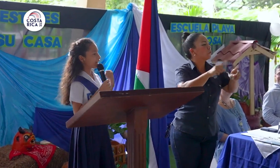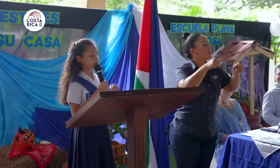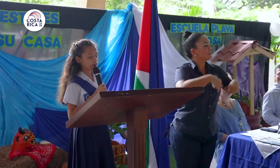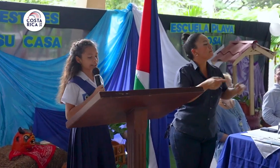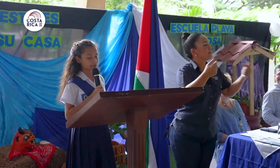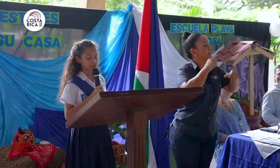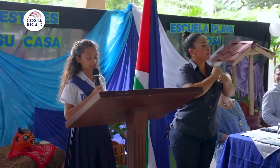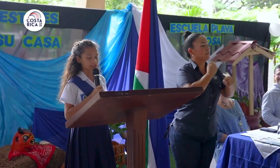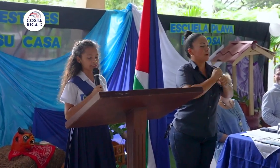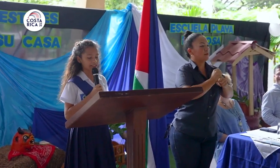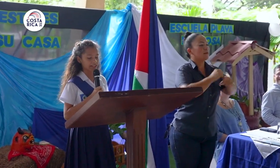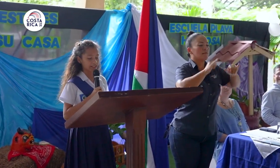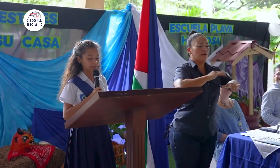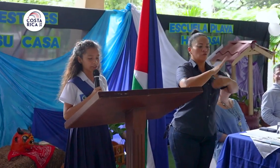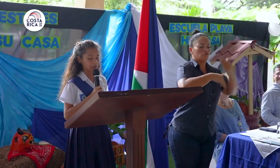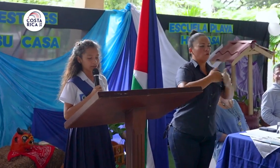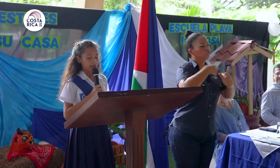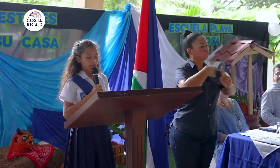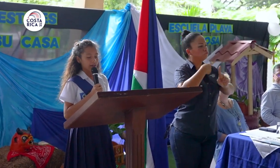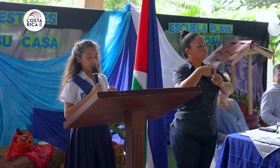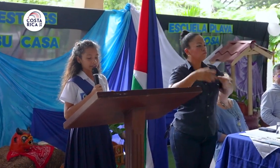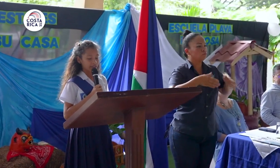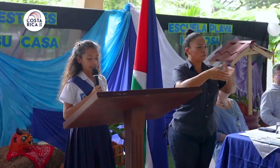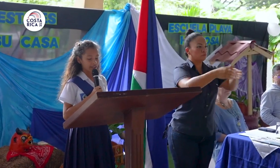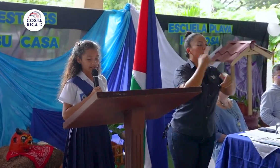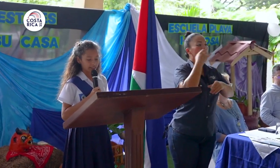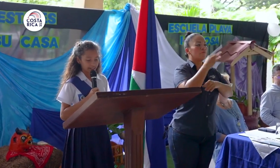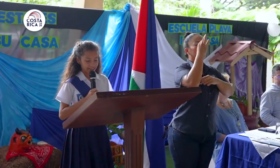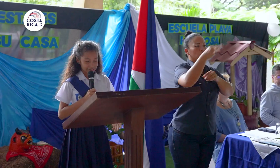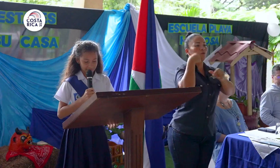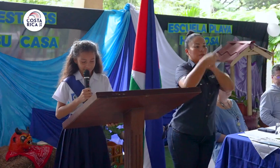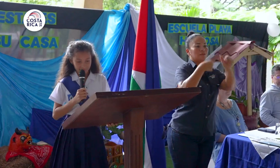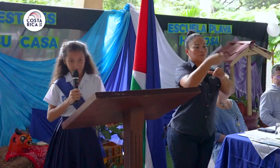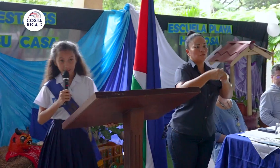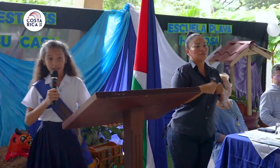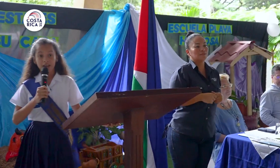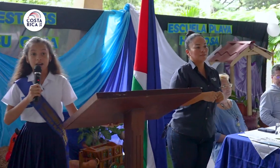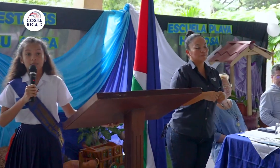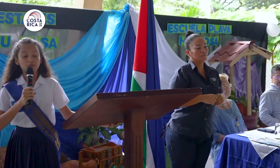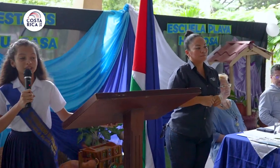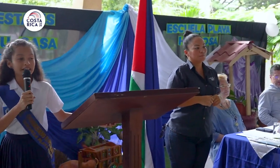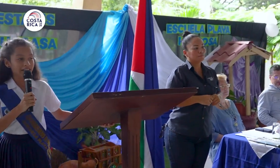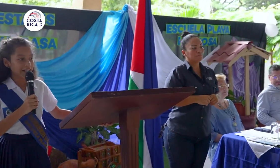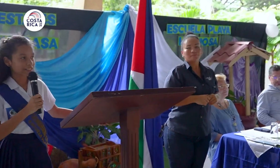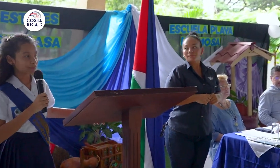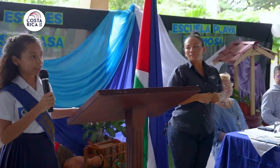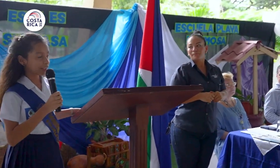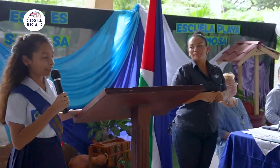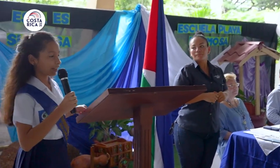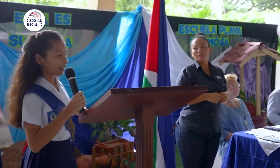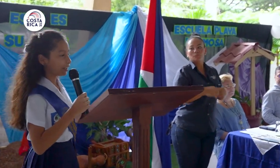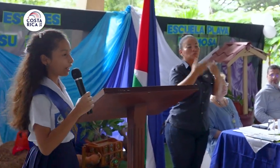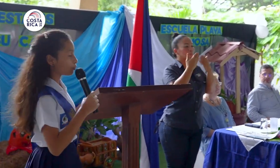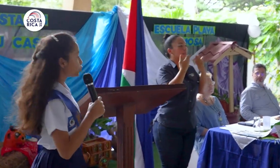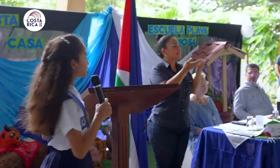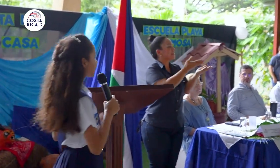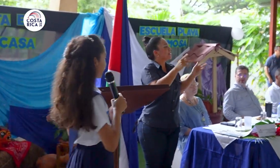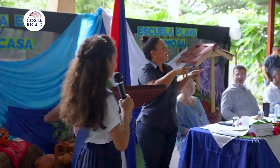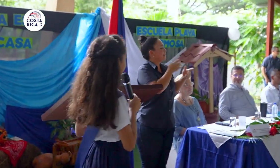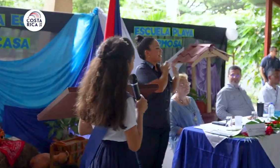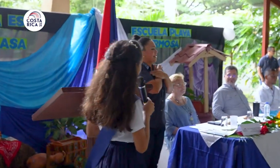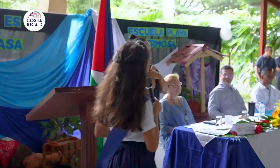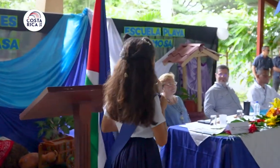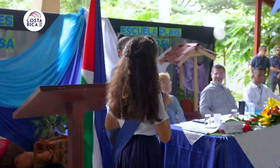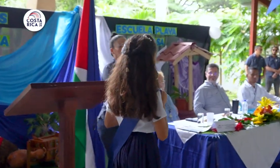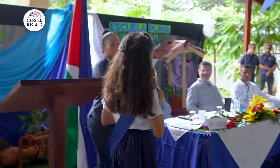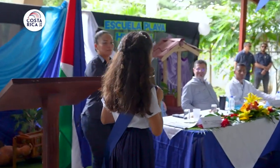y dejar huellas positivas en el camino para los que vienen atrás. Muchas gracias, mi gente querida, muchas